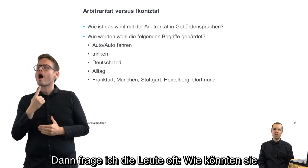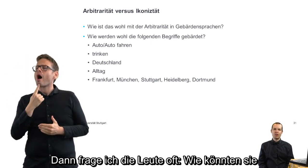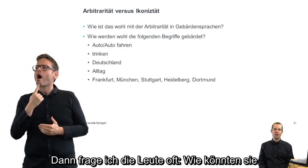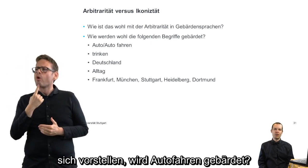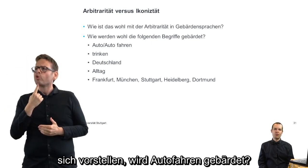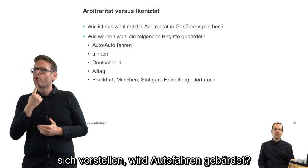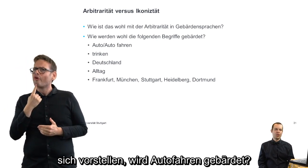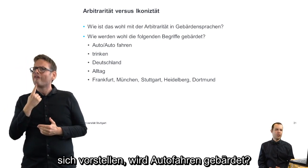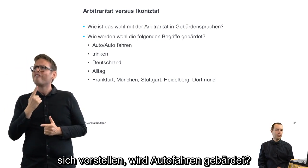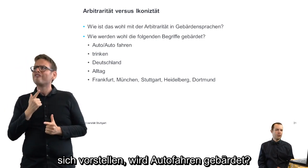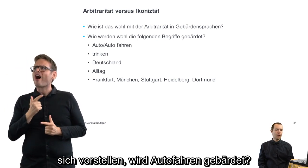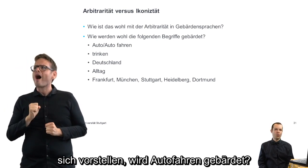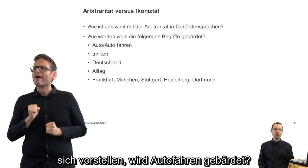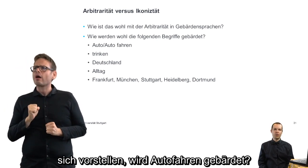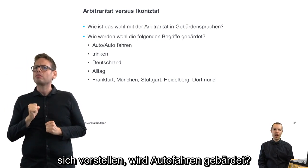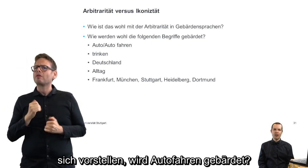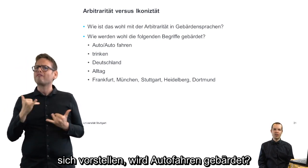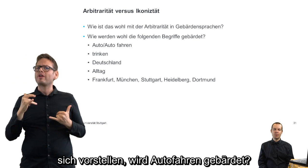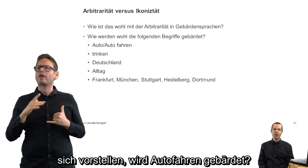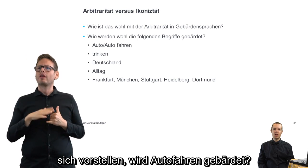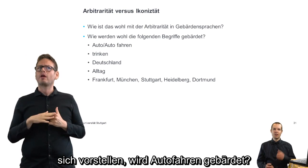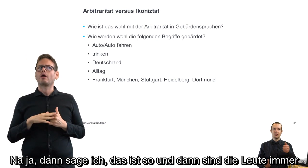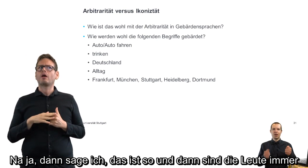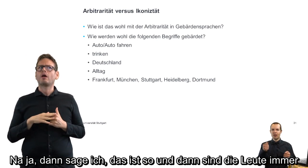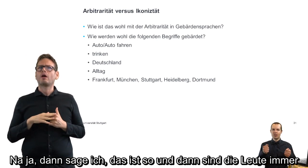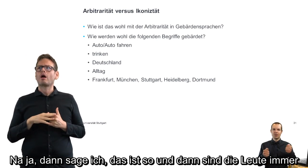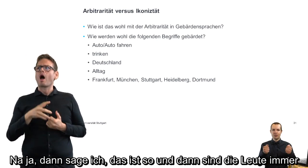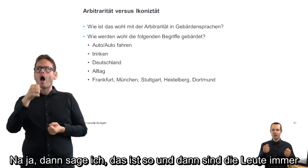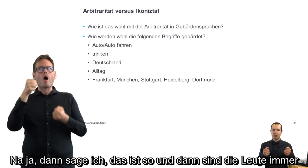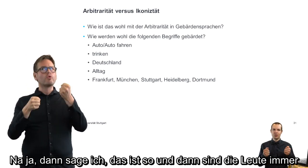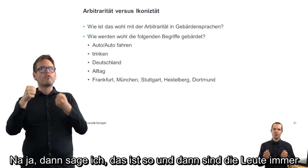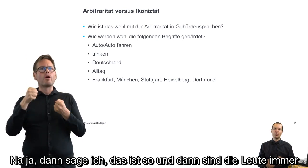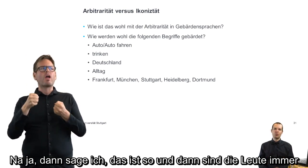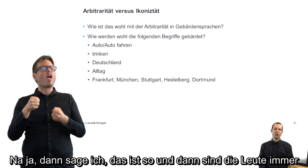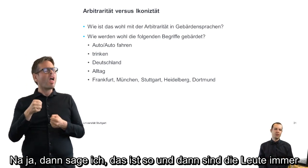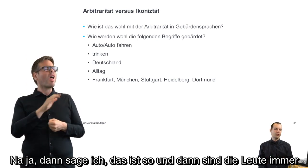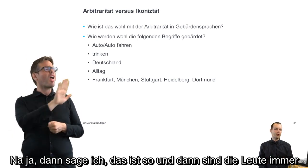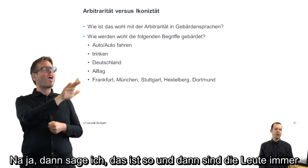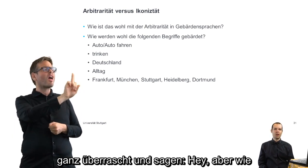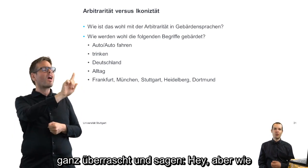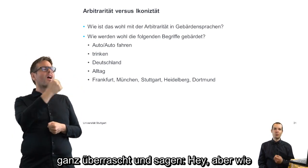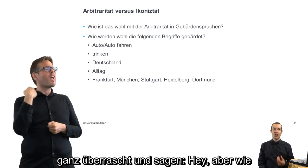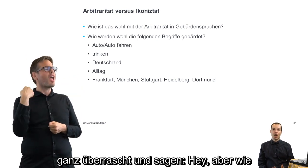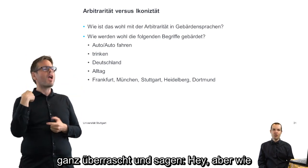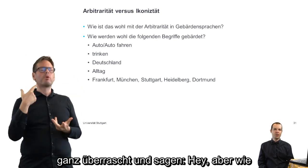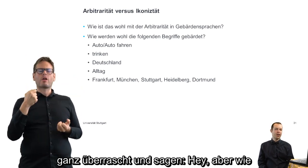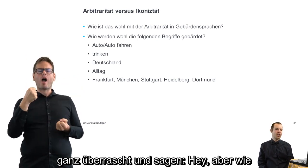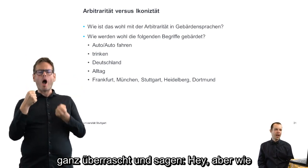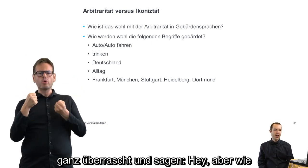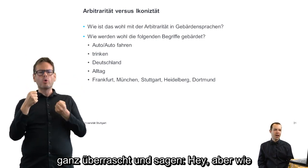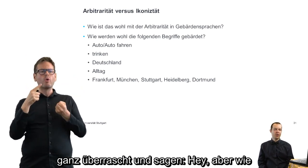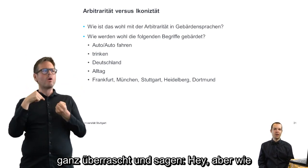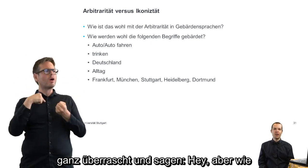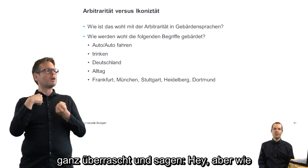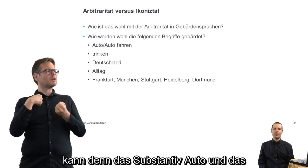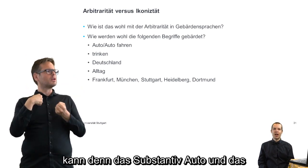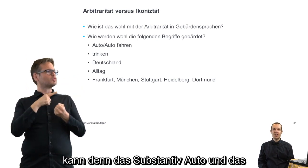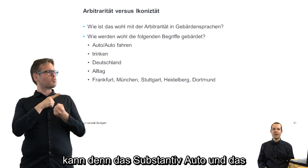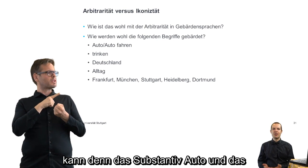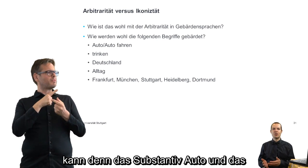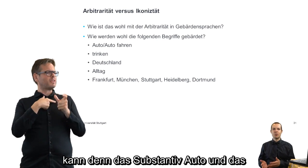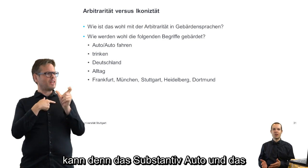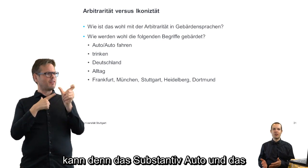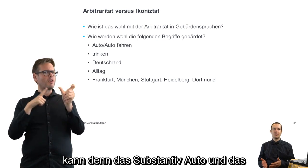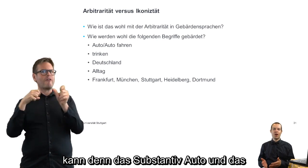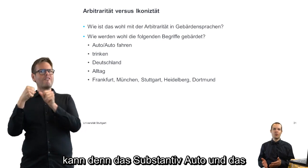Leute auf, wie können sie sich vorstellen, wird Autofahren gebärdet. Naja, das ist so und dann sind die Leute mal ganz überrascht und sagen, hä, aber wie